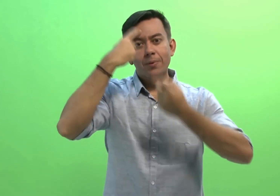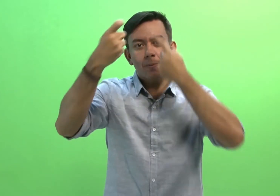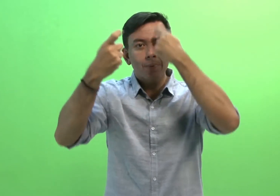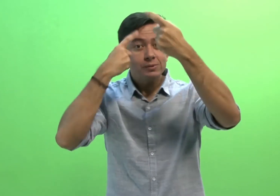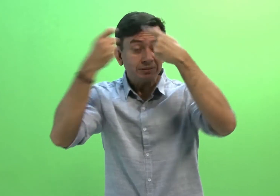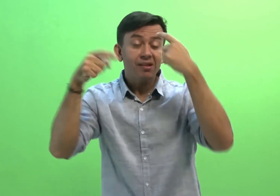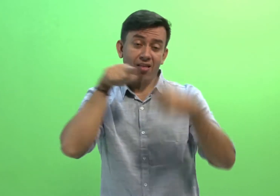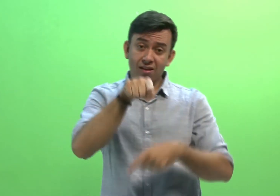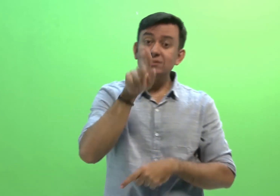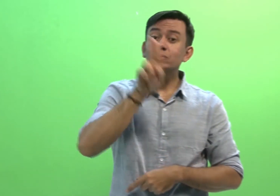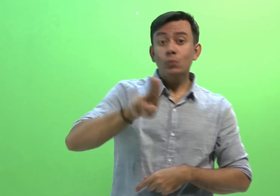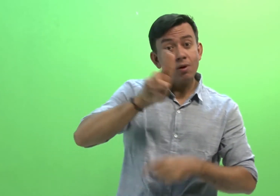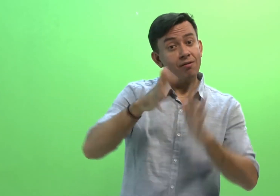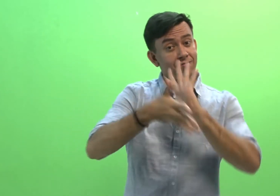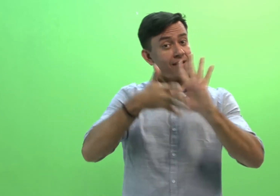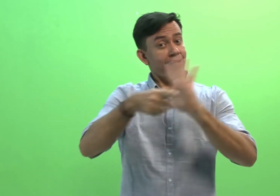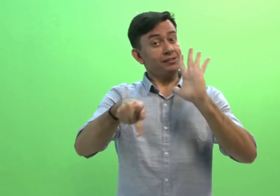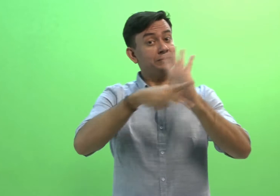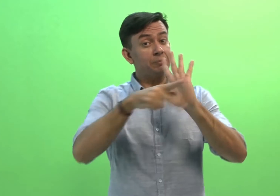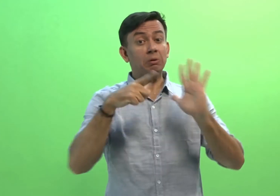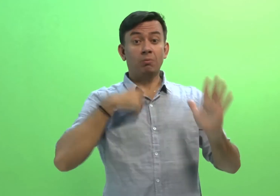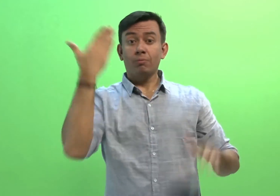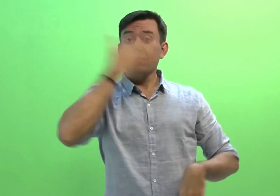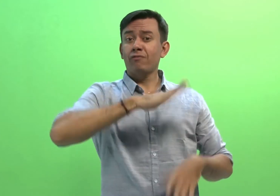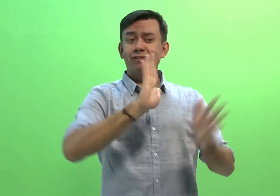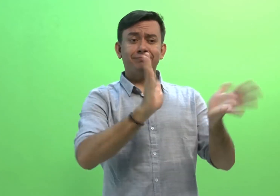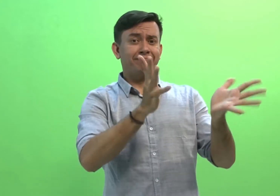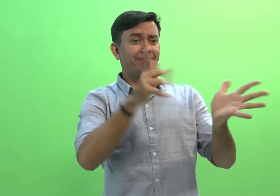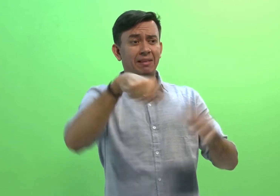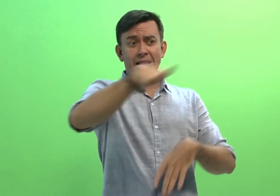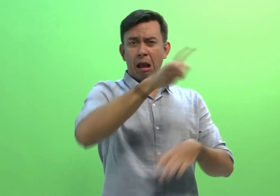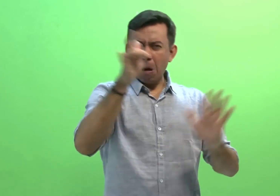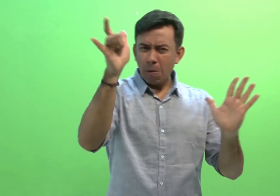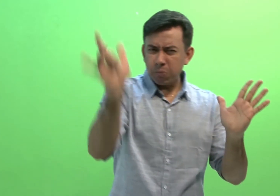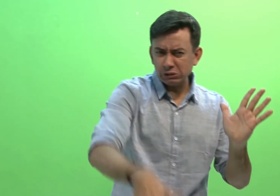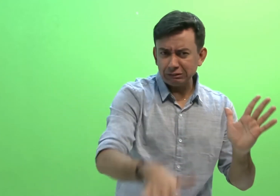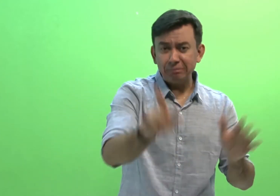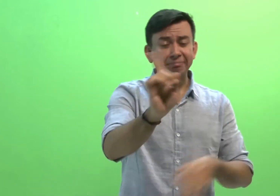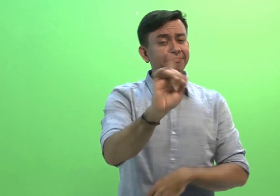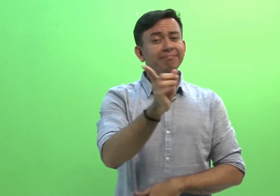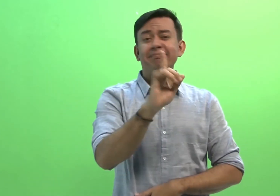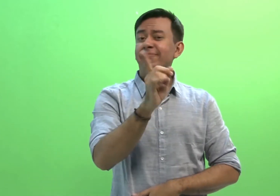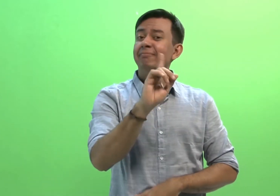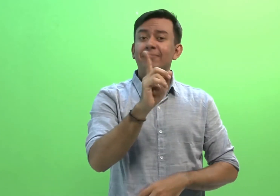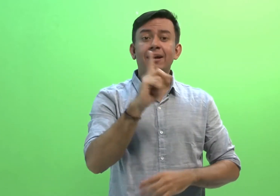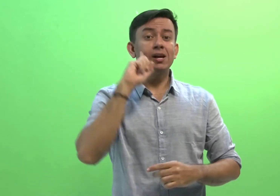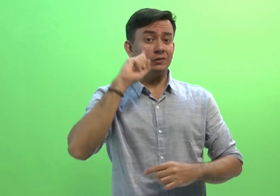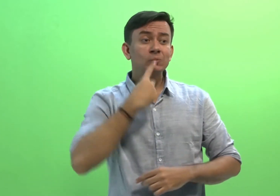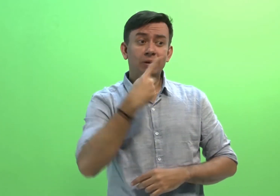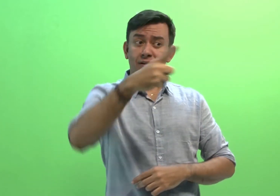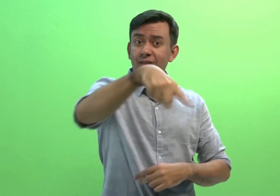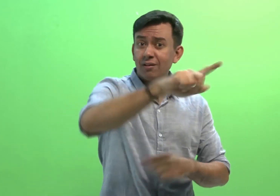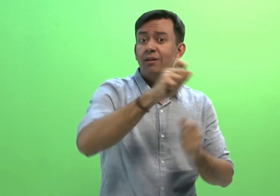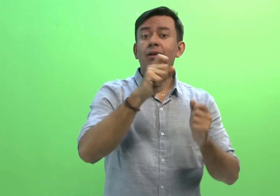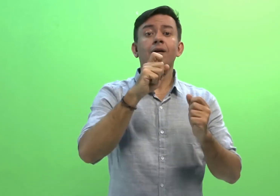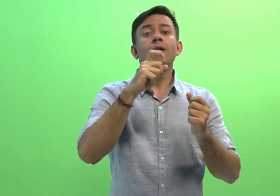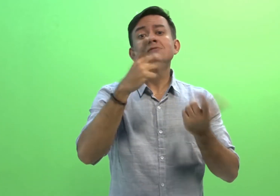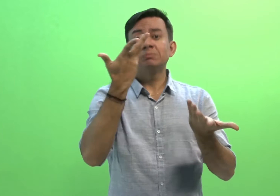Perceberam como essa ordem de produção acontece? A língua dos sinais, ela prova que tem essa continuidade, tem essa